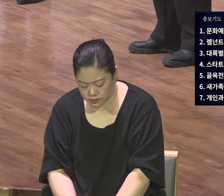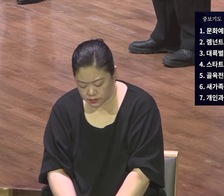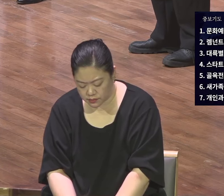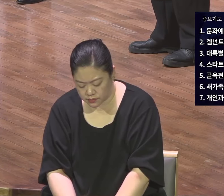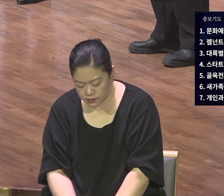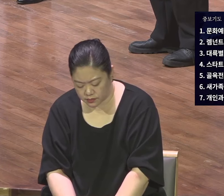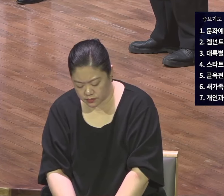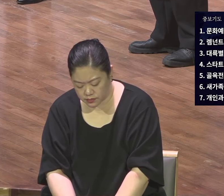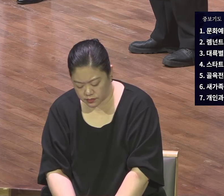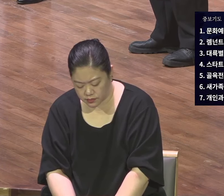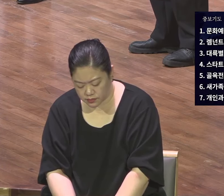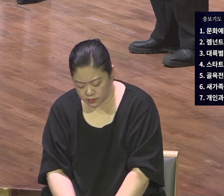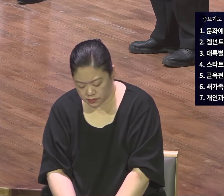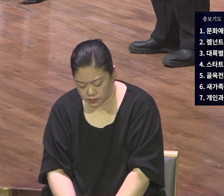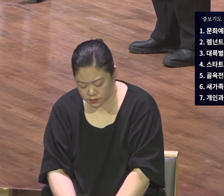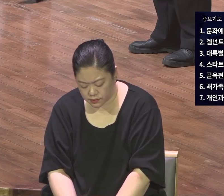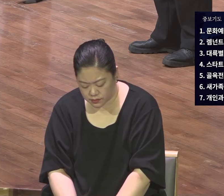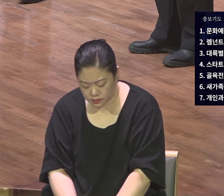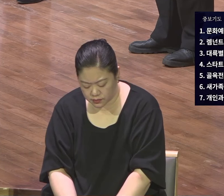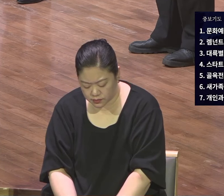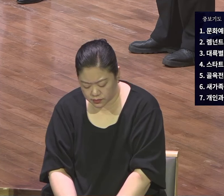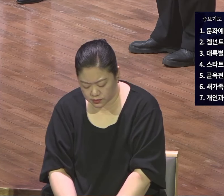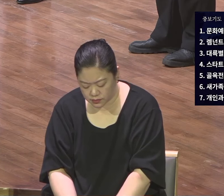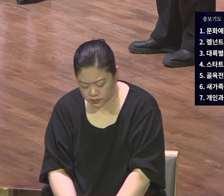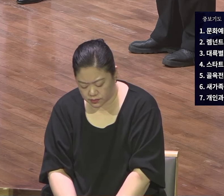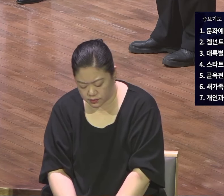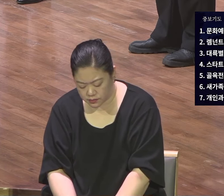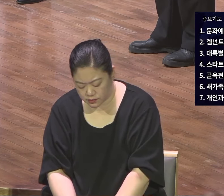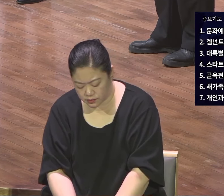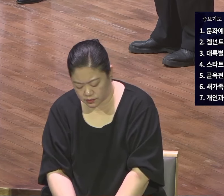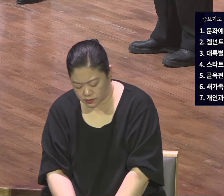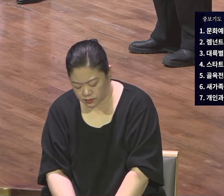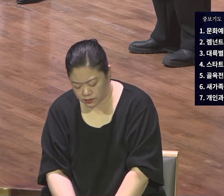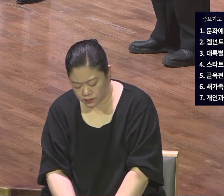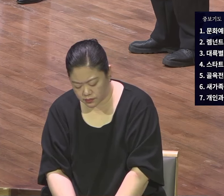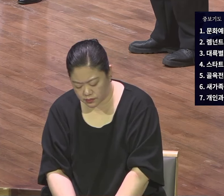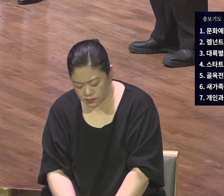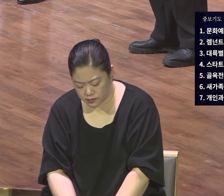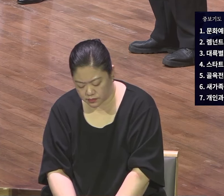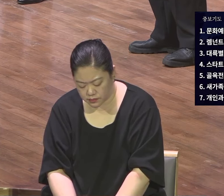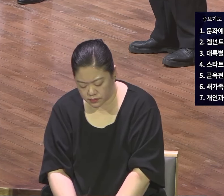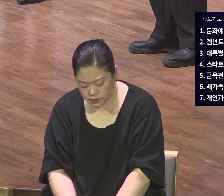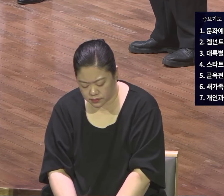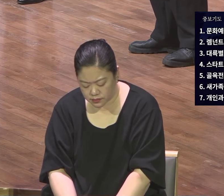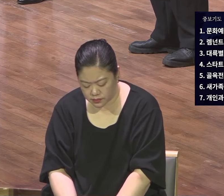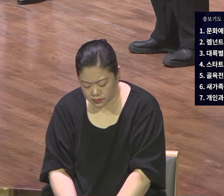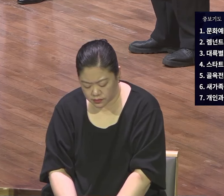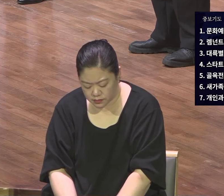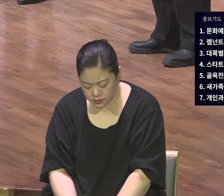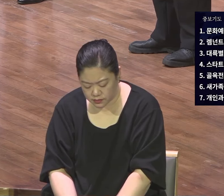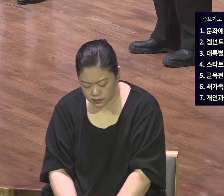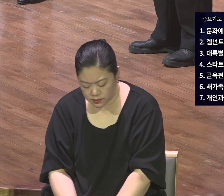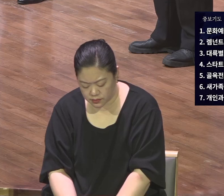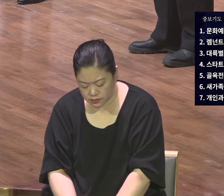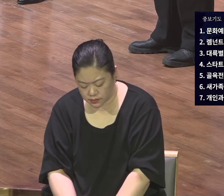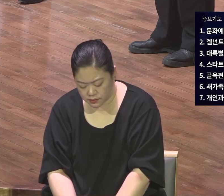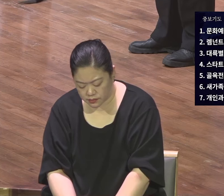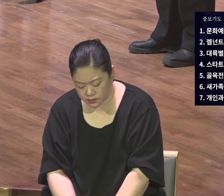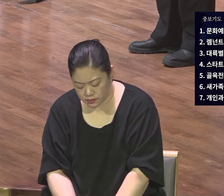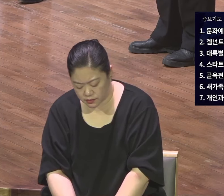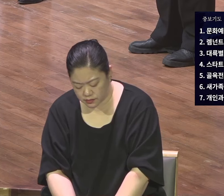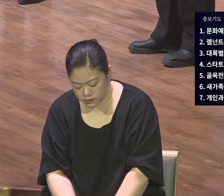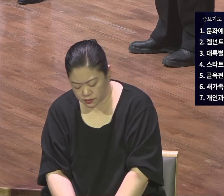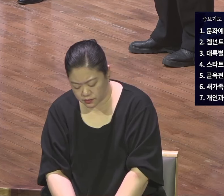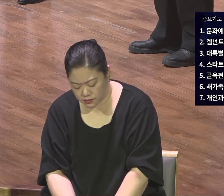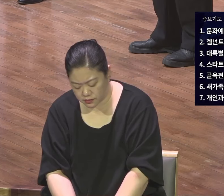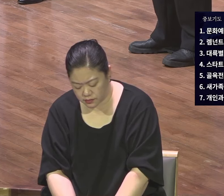주님께서 축복하여 주시옵소서. 하나님 렘넌트위원회 여름수련회와 이 세계의 렘넌트를 통해서 이 여름의